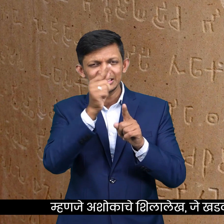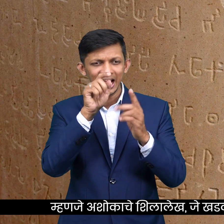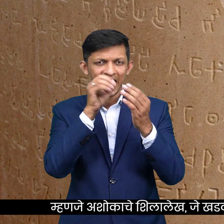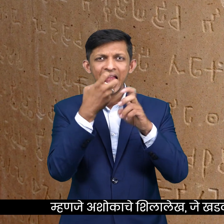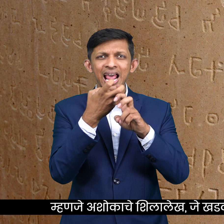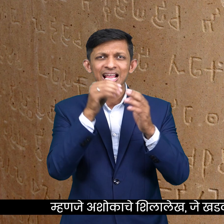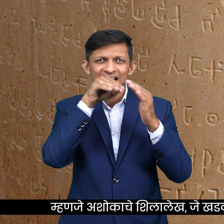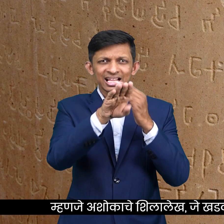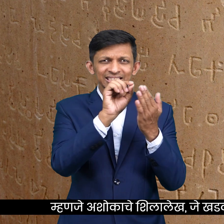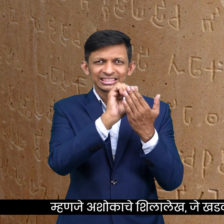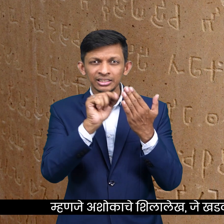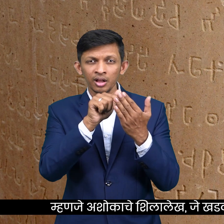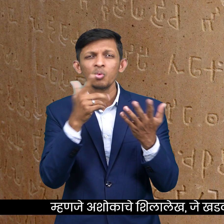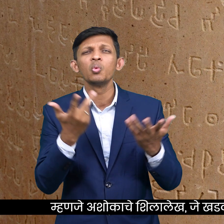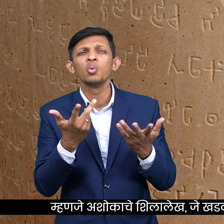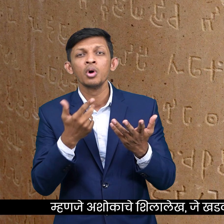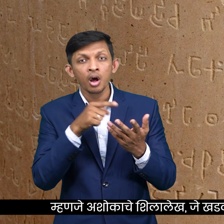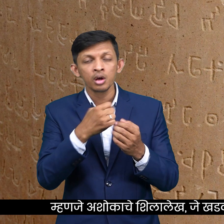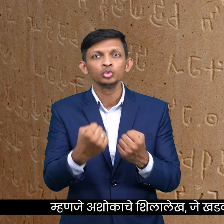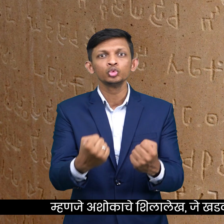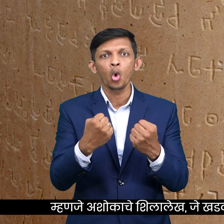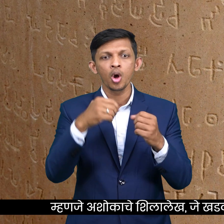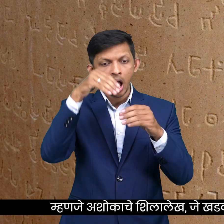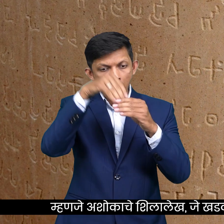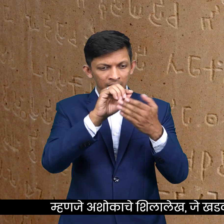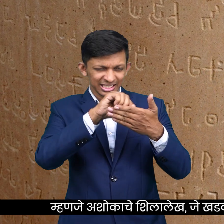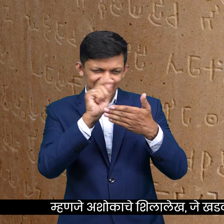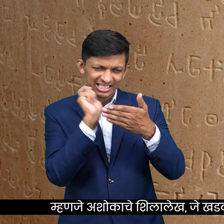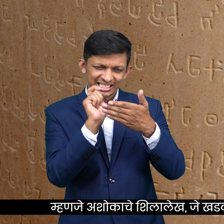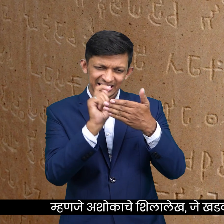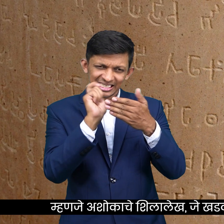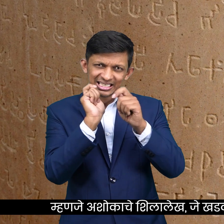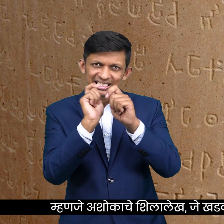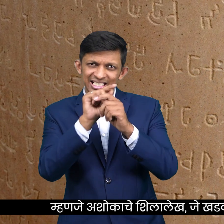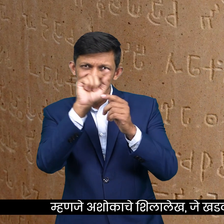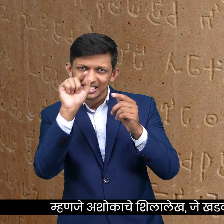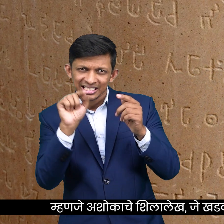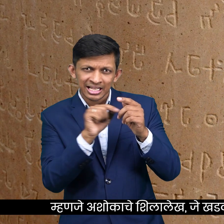म्हणजे अशोकाचे शिलालेख, जे खडकांवर आणि दगडी खांबावर कोरलेले होते.